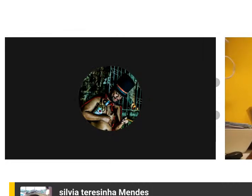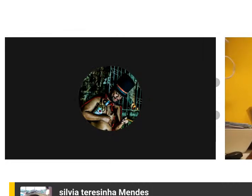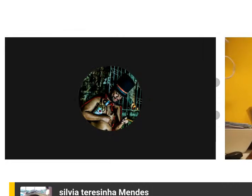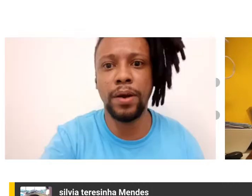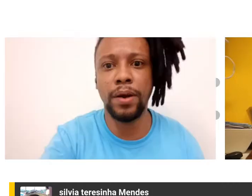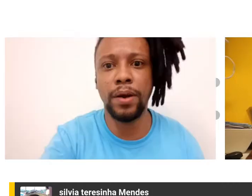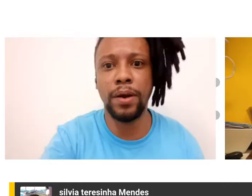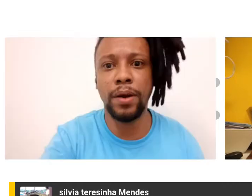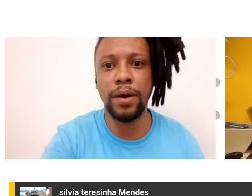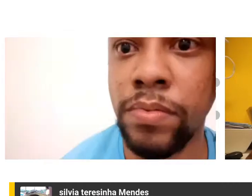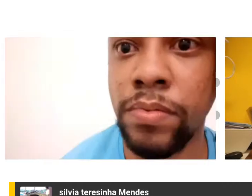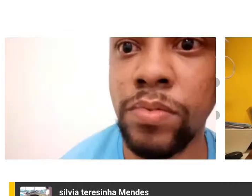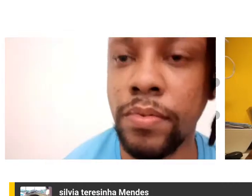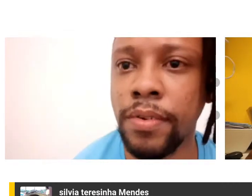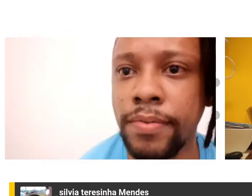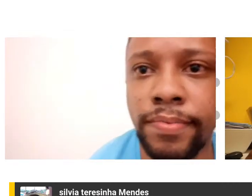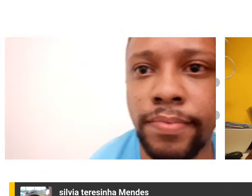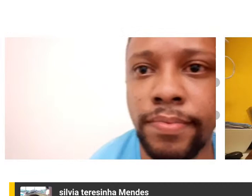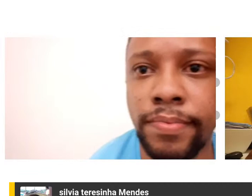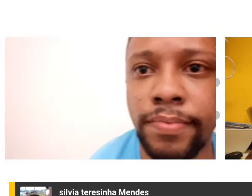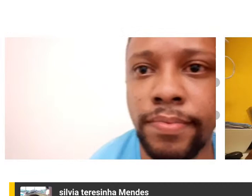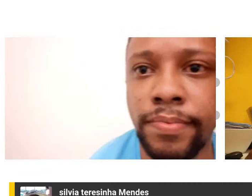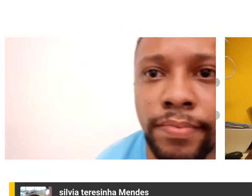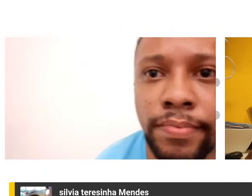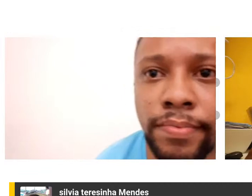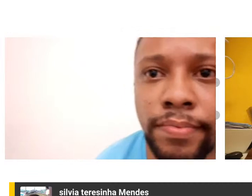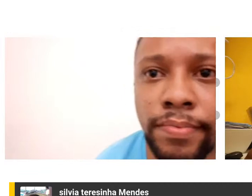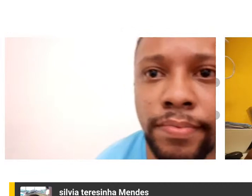aí E